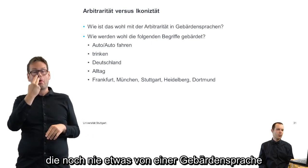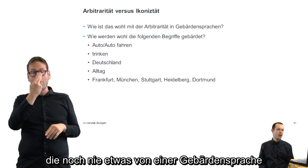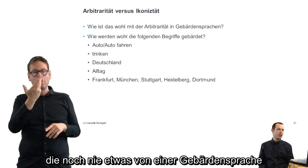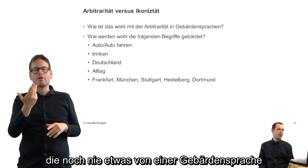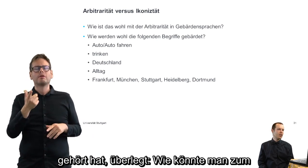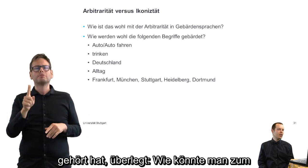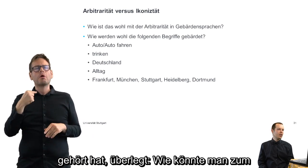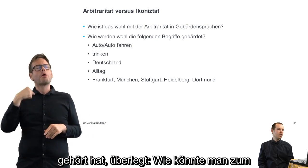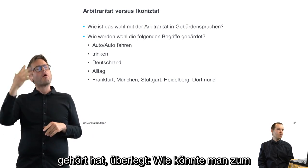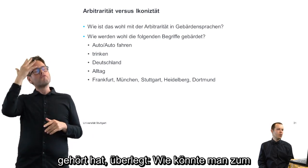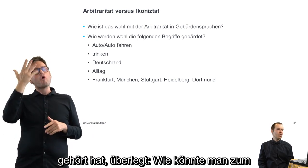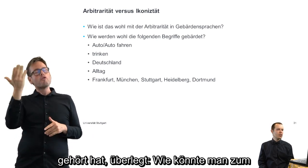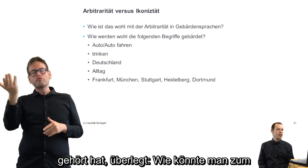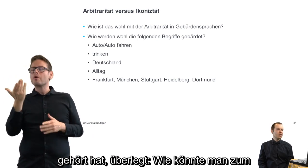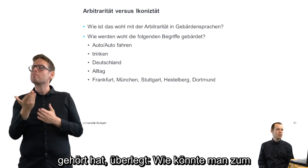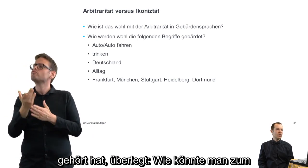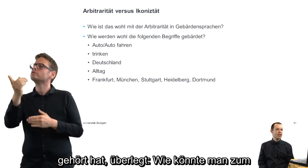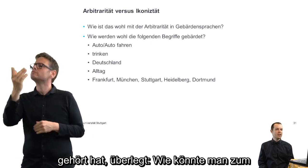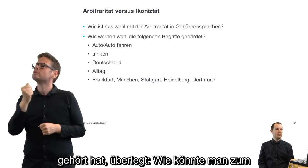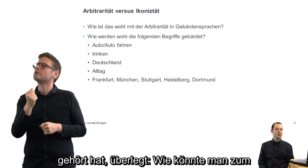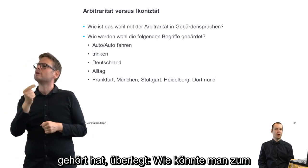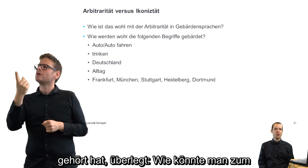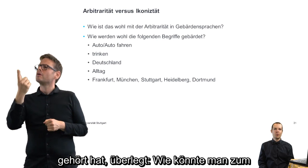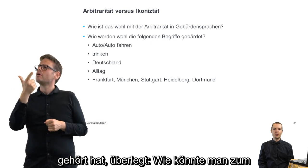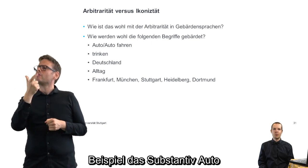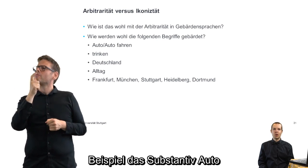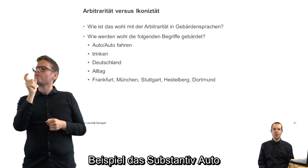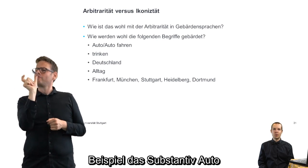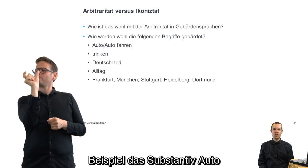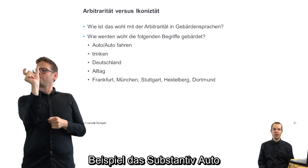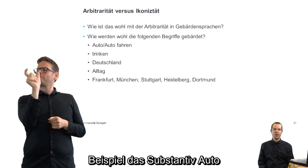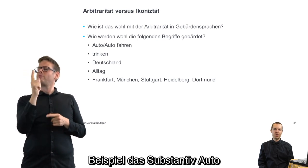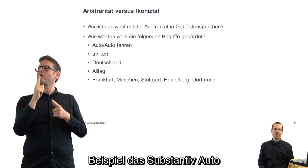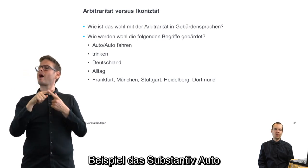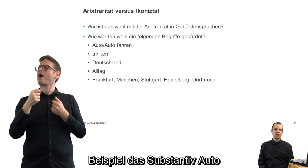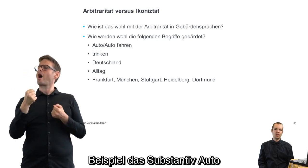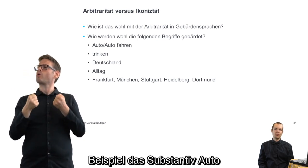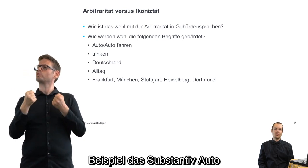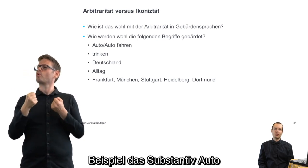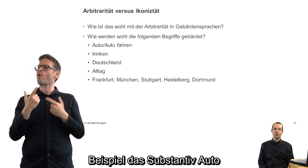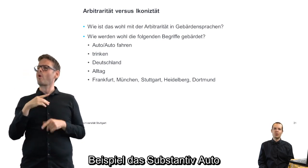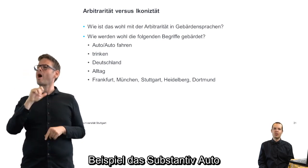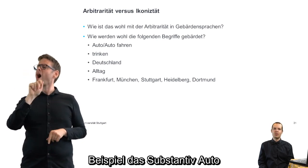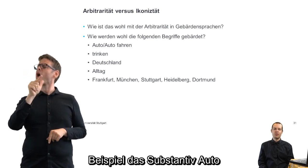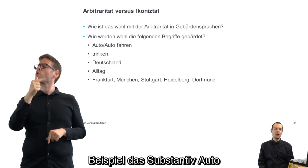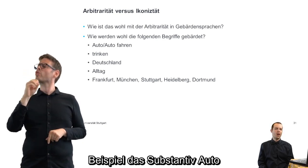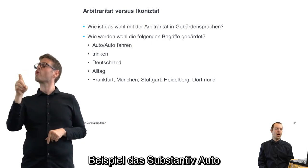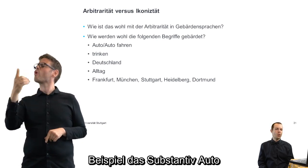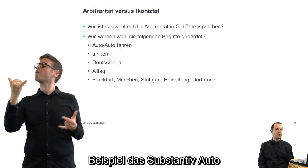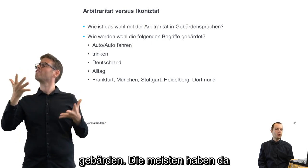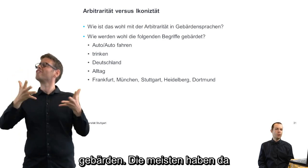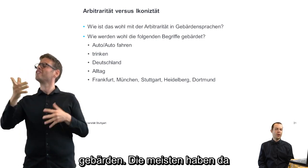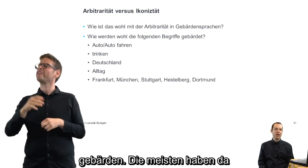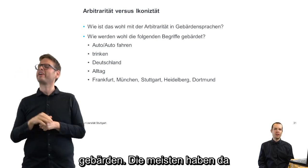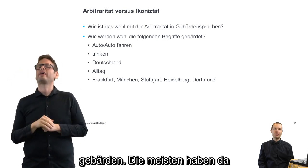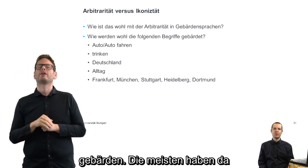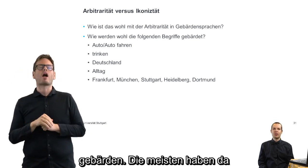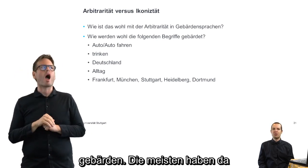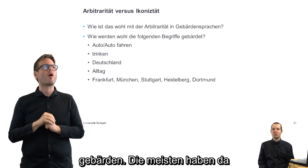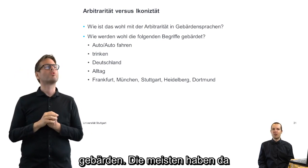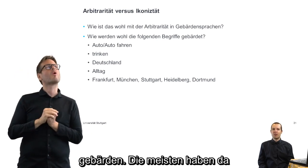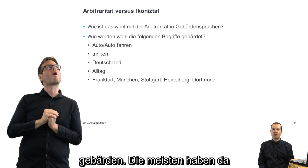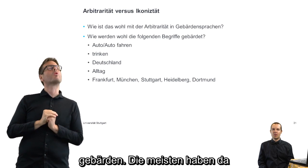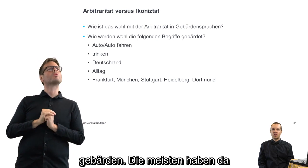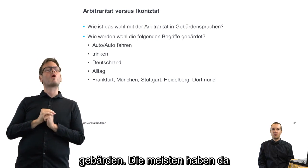von der Gebärdensprache gehört hat, überlegt, wie könnte man zum Beispiel das Substantiv Auto gebärden.